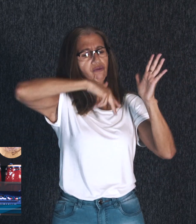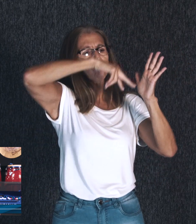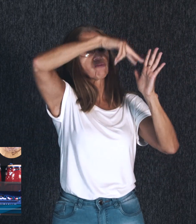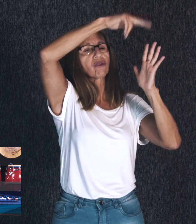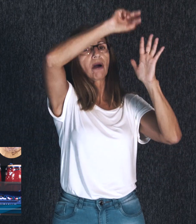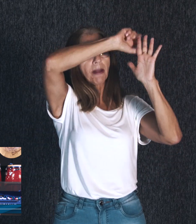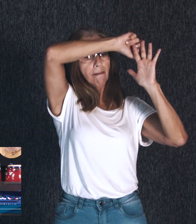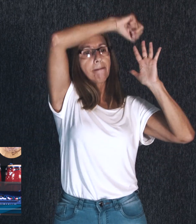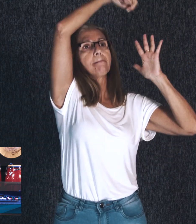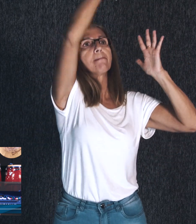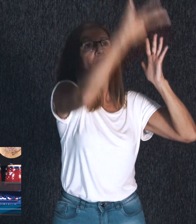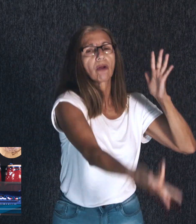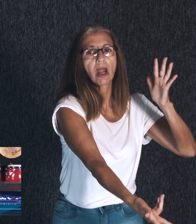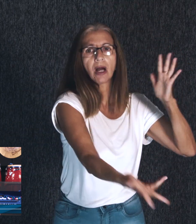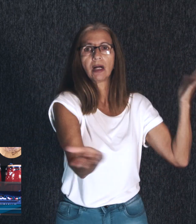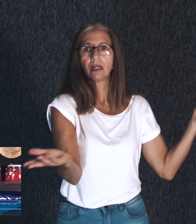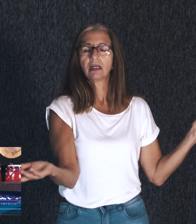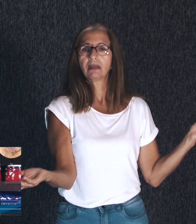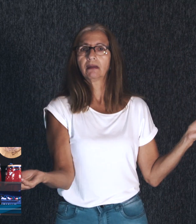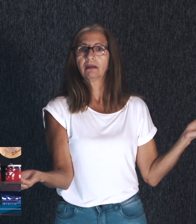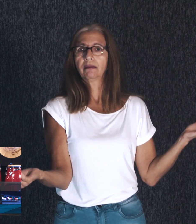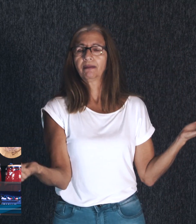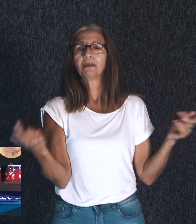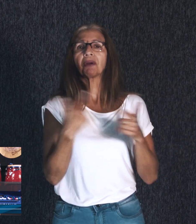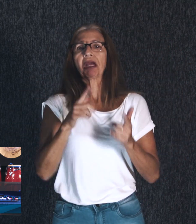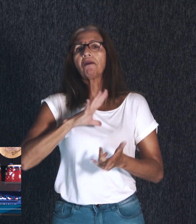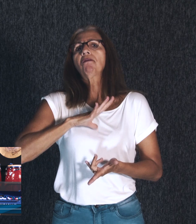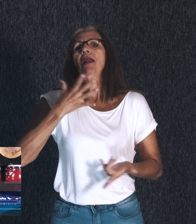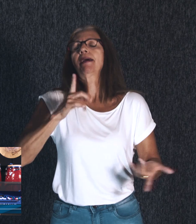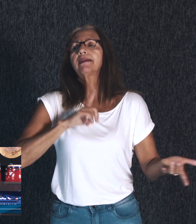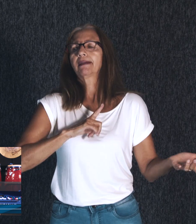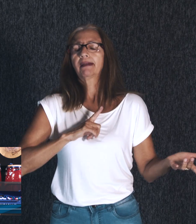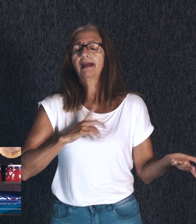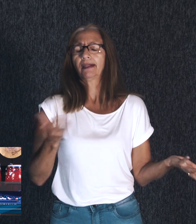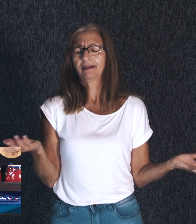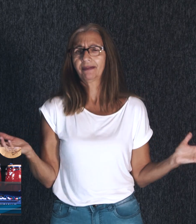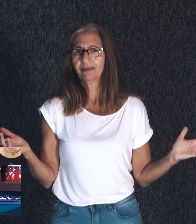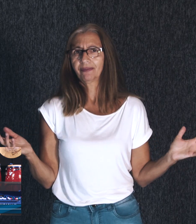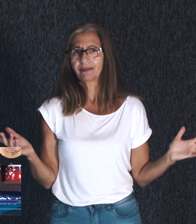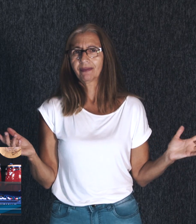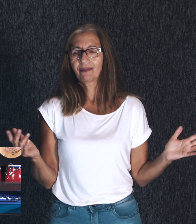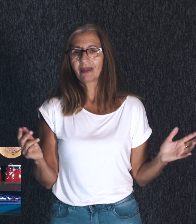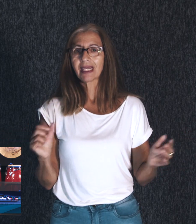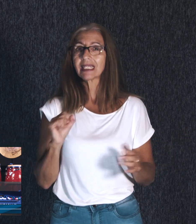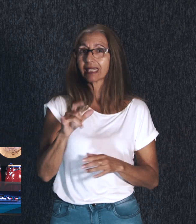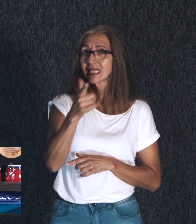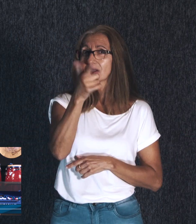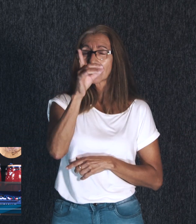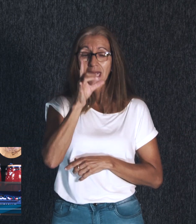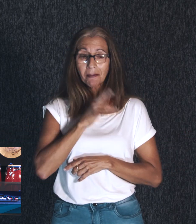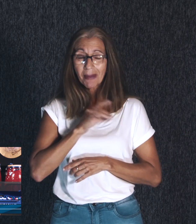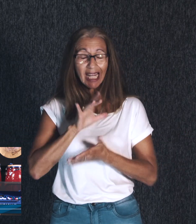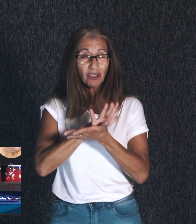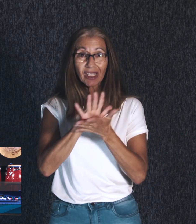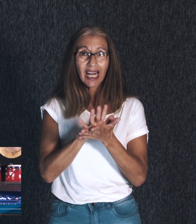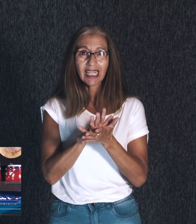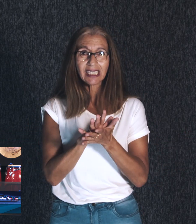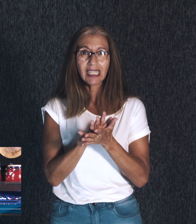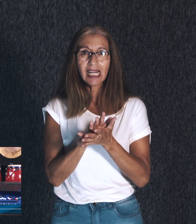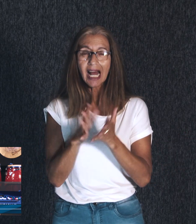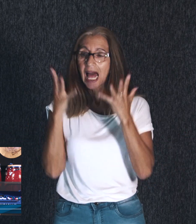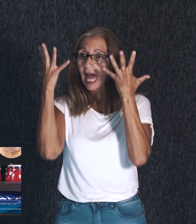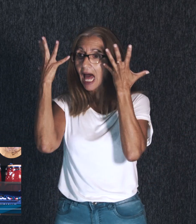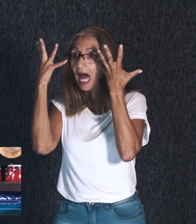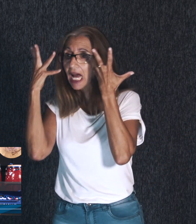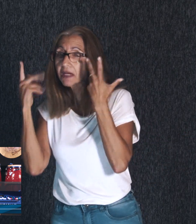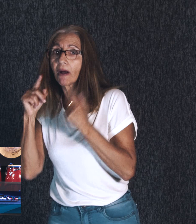teríamos receio de nos aproximar de animais ferozes, venenosos, não teríamos